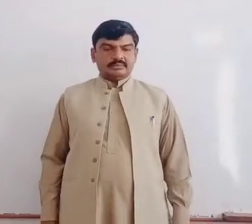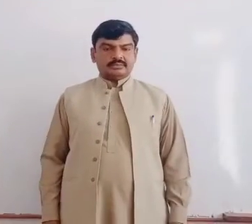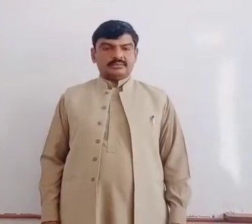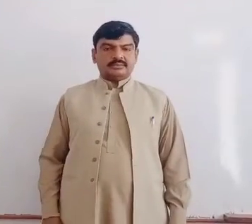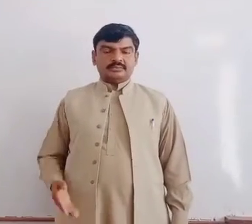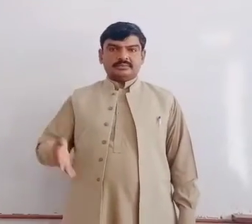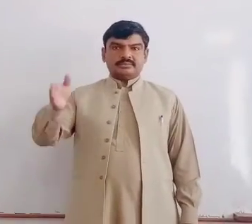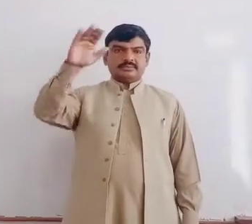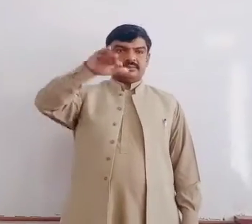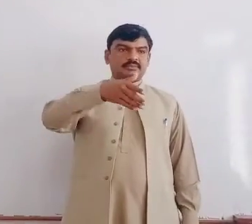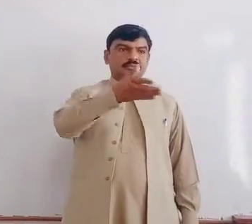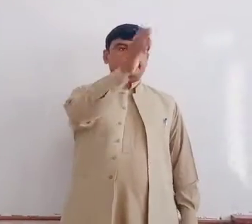मादनियात,